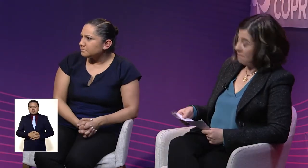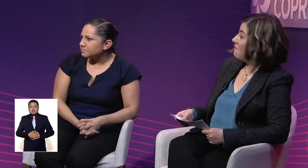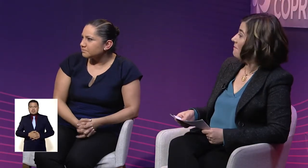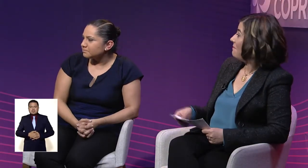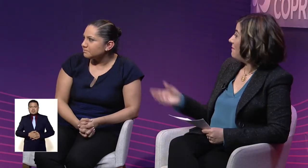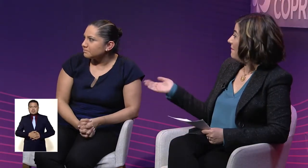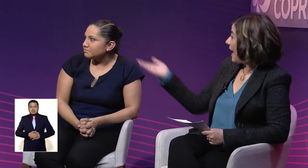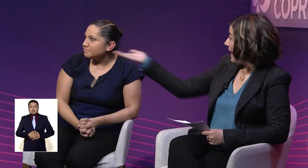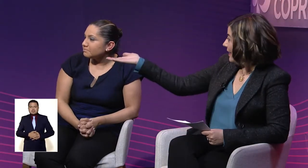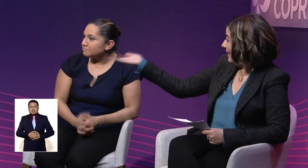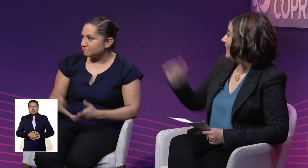Naed.